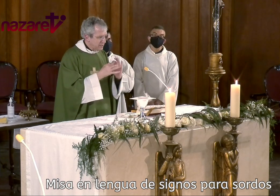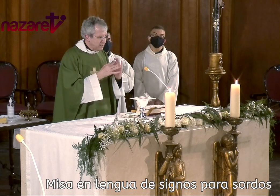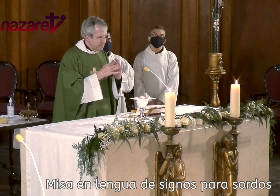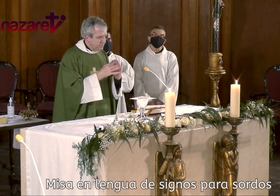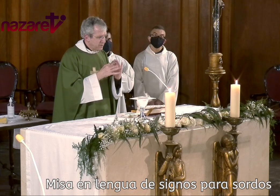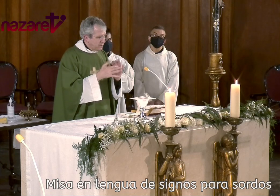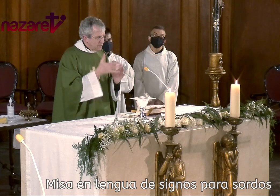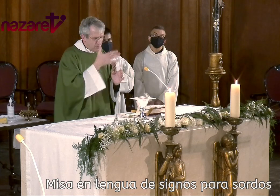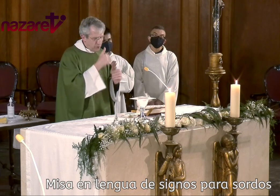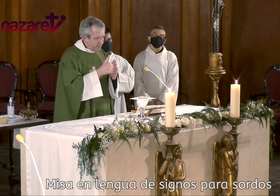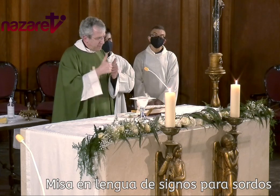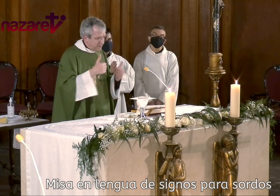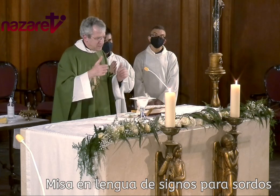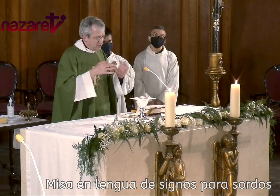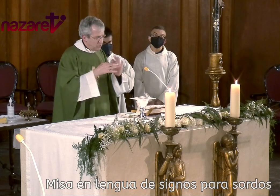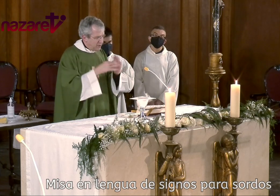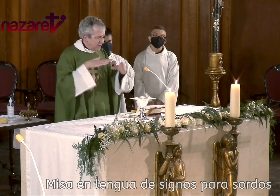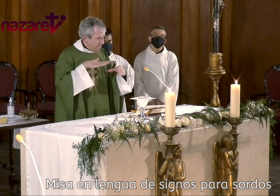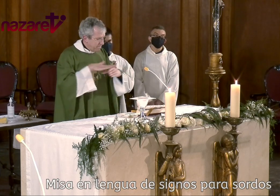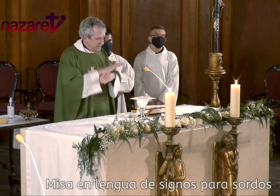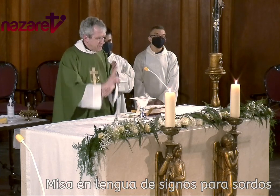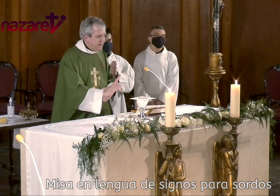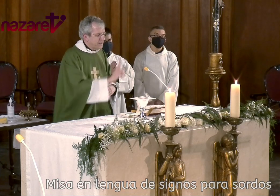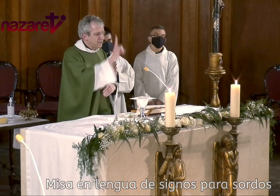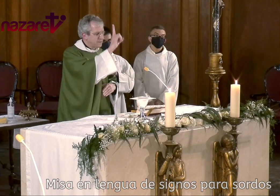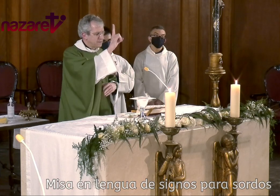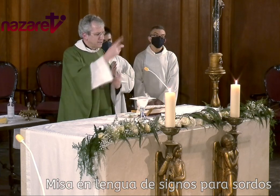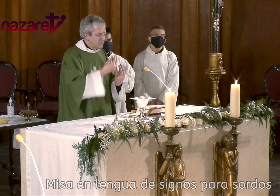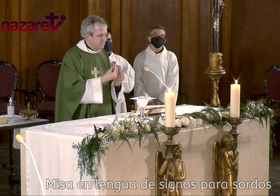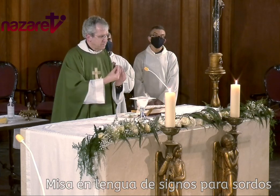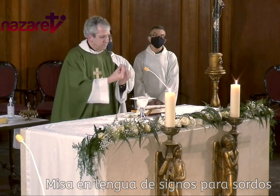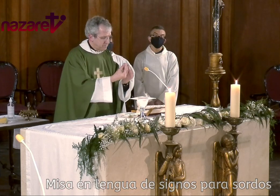ti no permitas que nunca me separe de ti